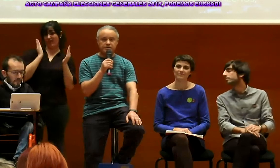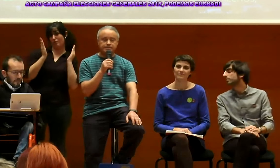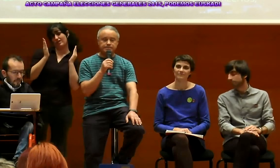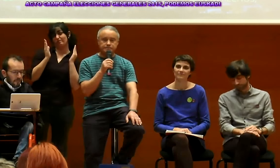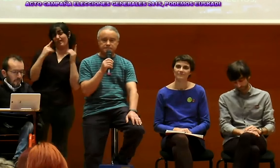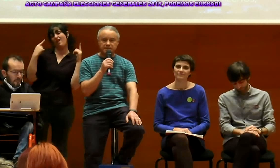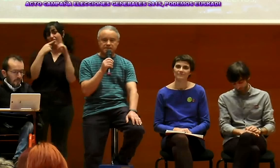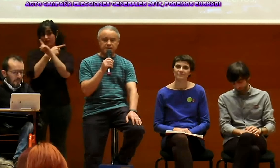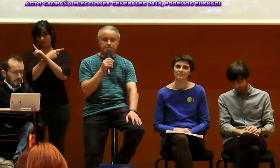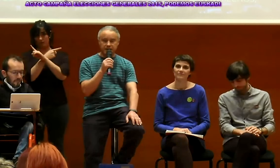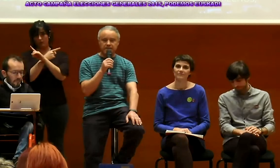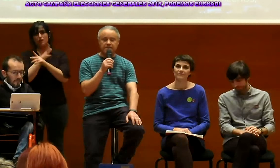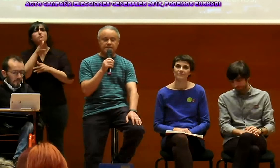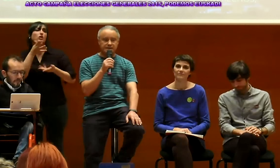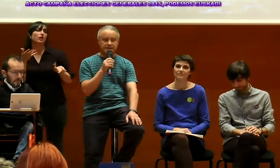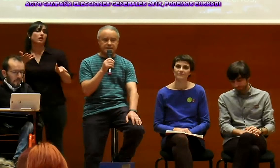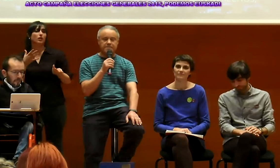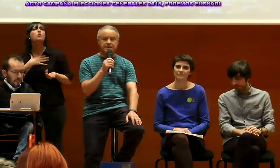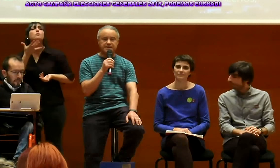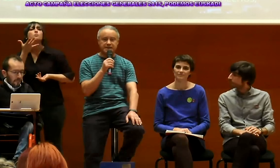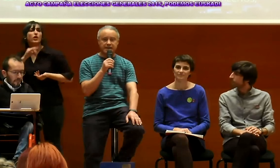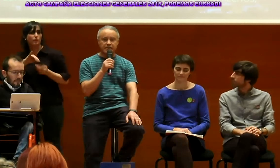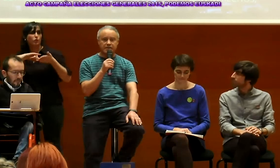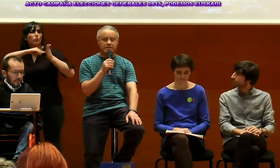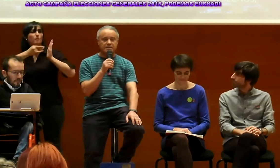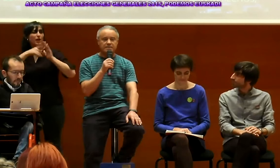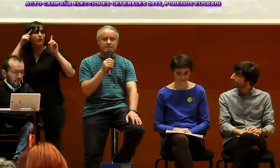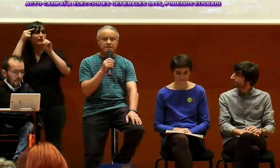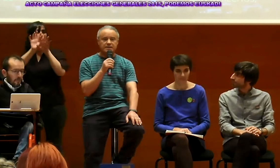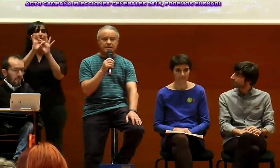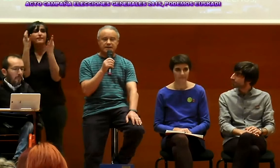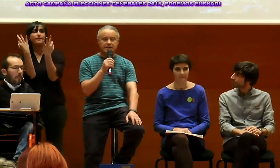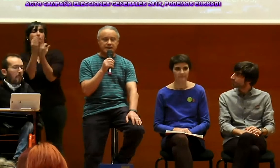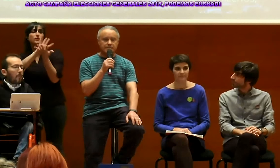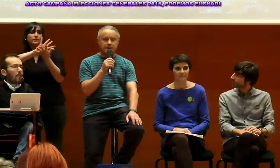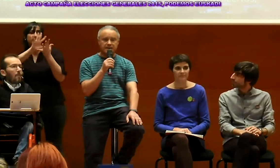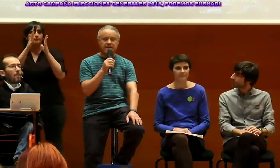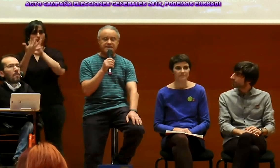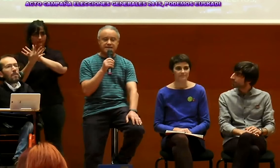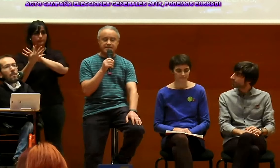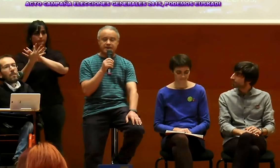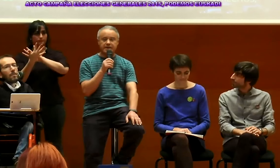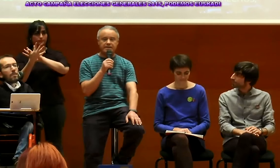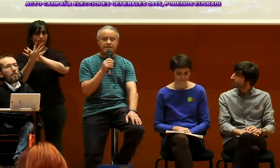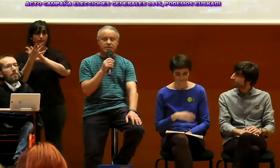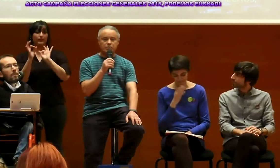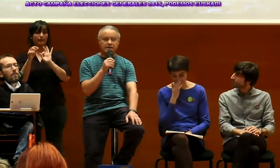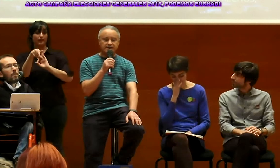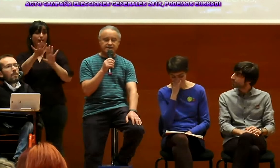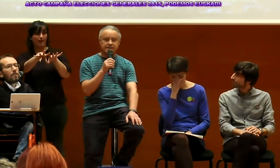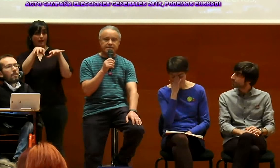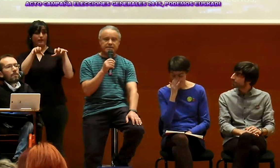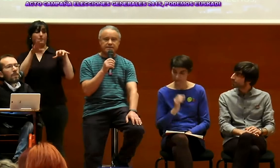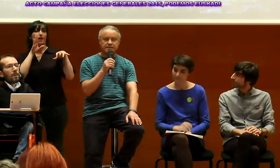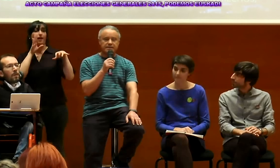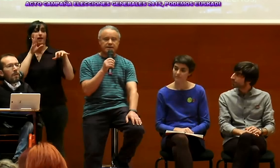Podemos tiene un plan de reforma del Senado que va a dar a esa Cámara un